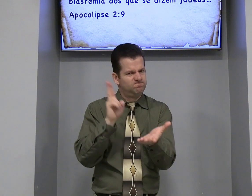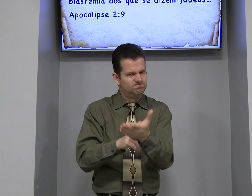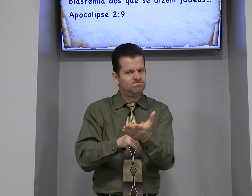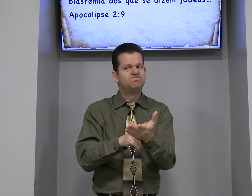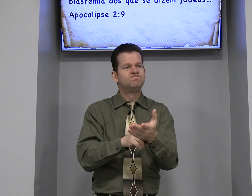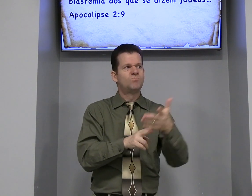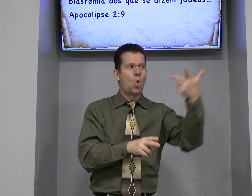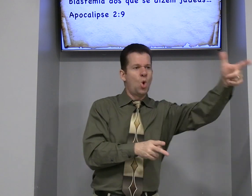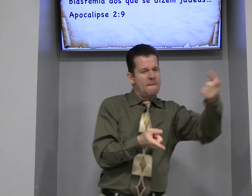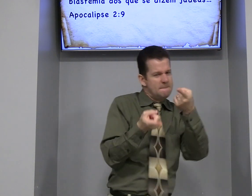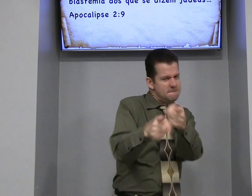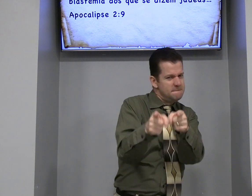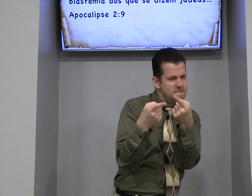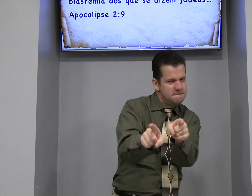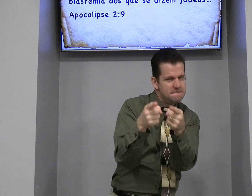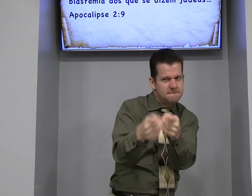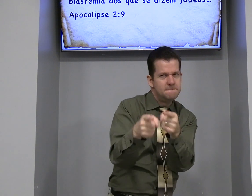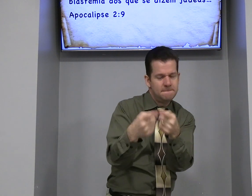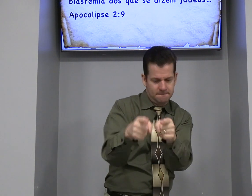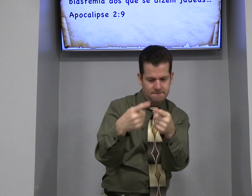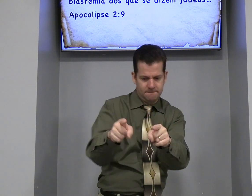E João percebeu que os outros perseguiam